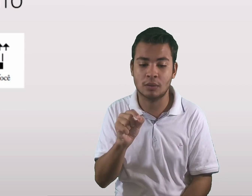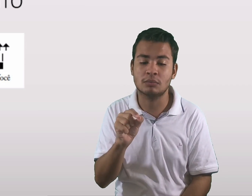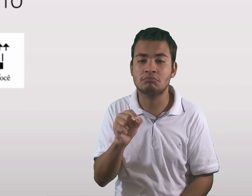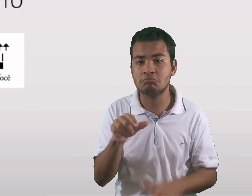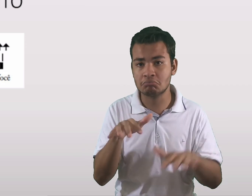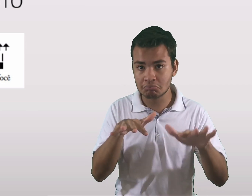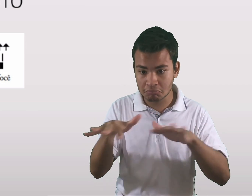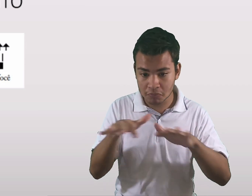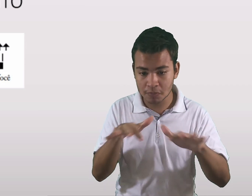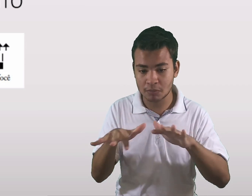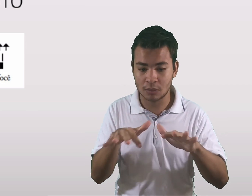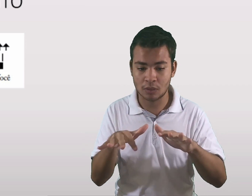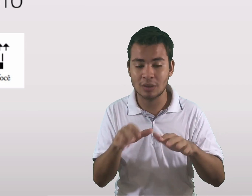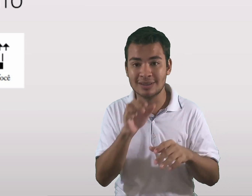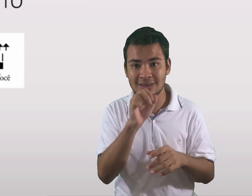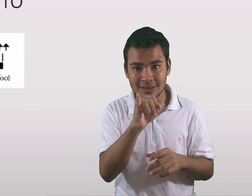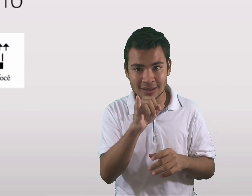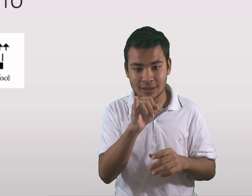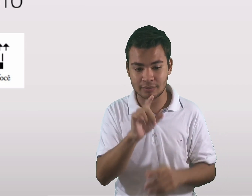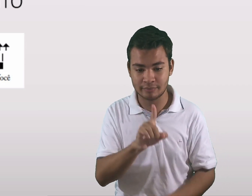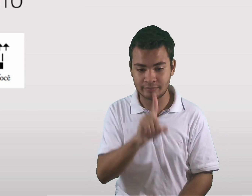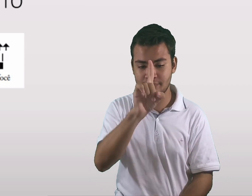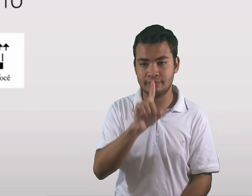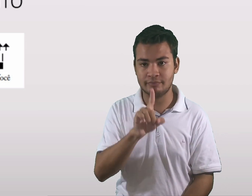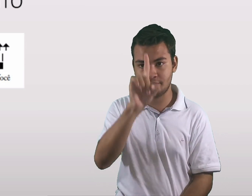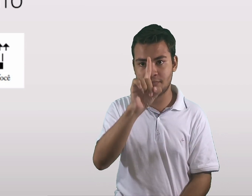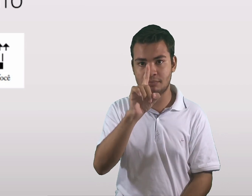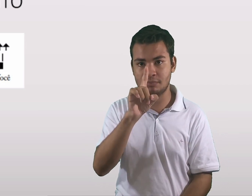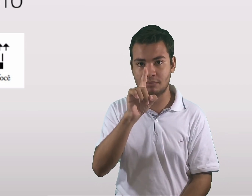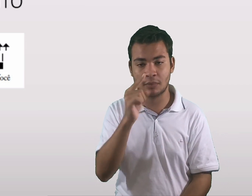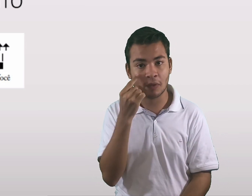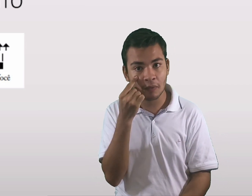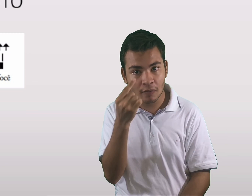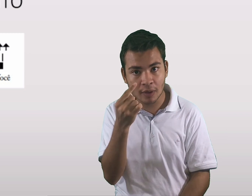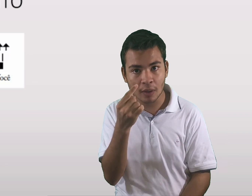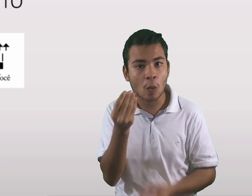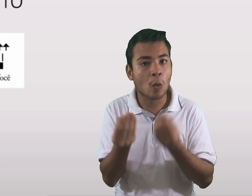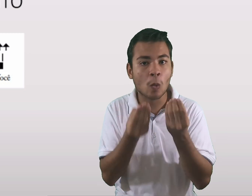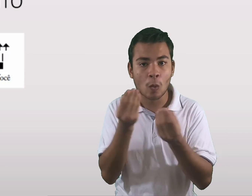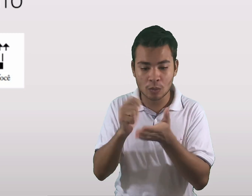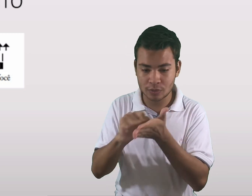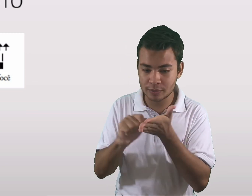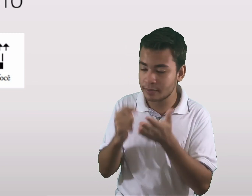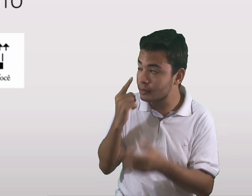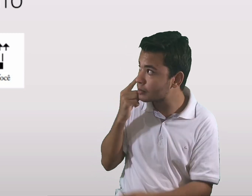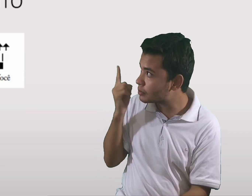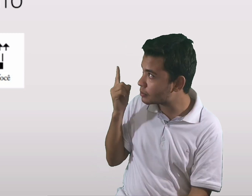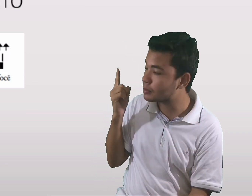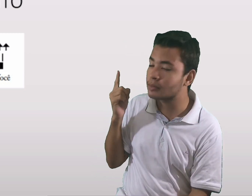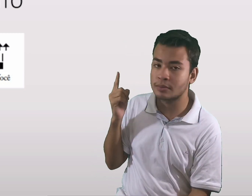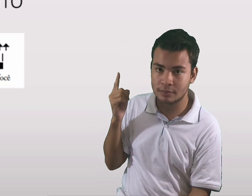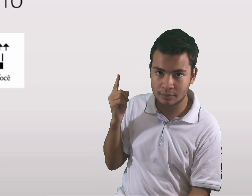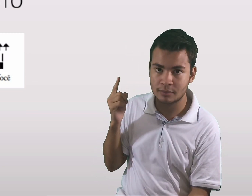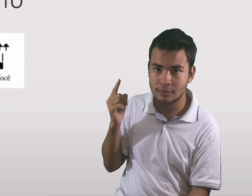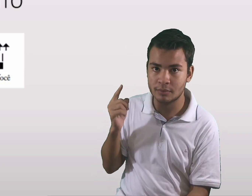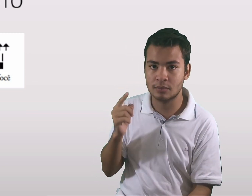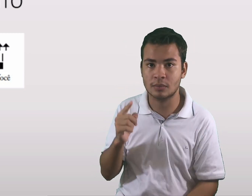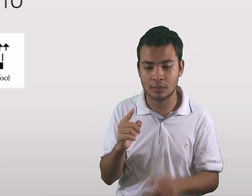importante. O movimento, se ele for para cima, a seta, olha como que ela é